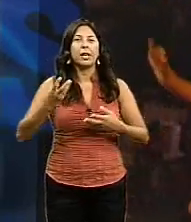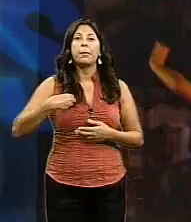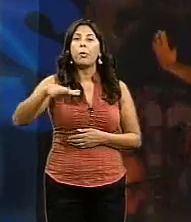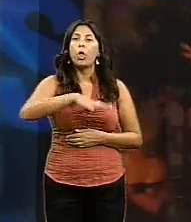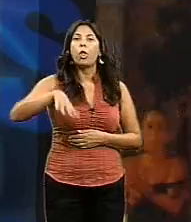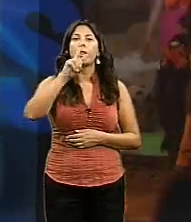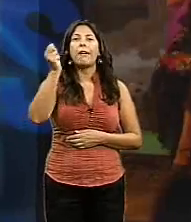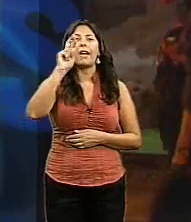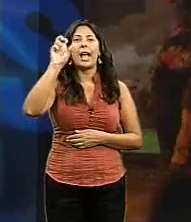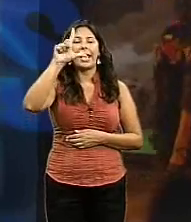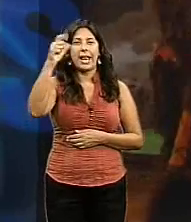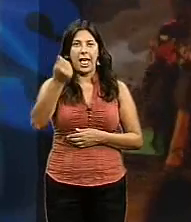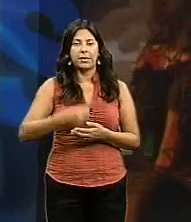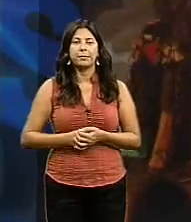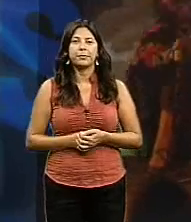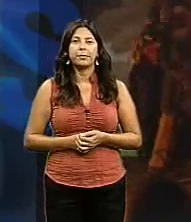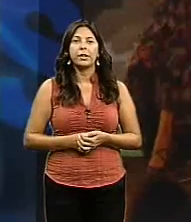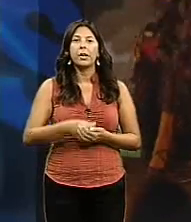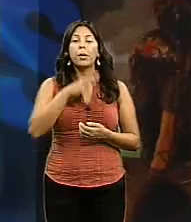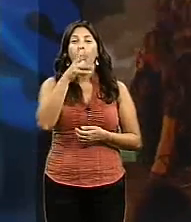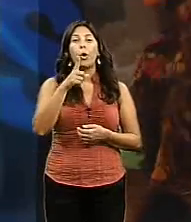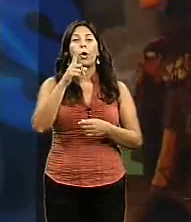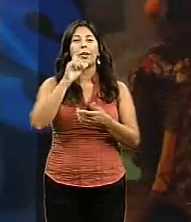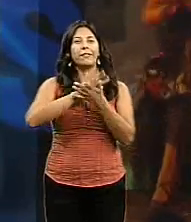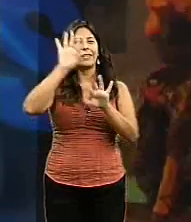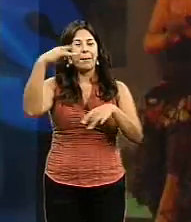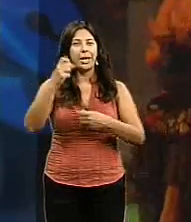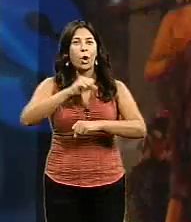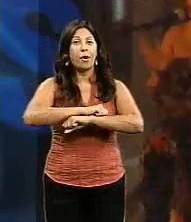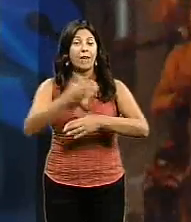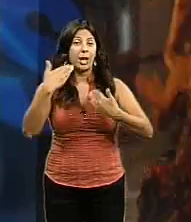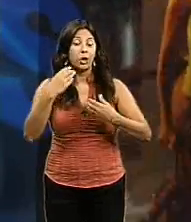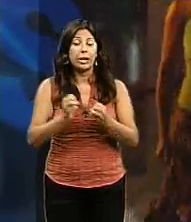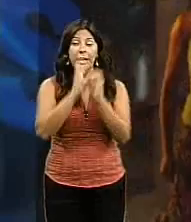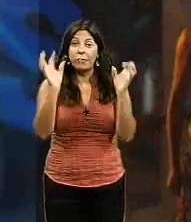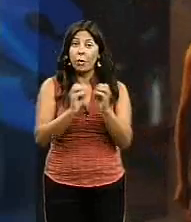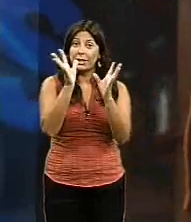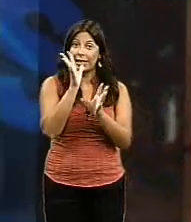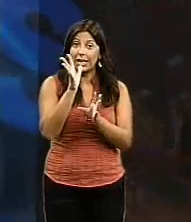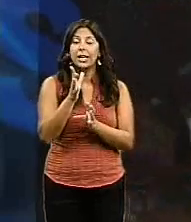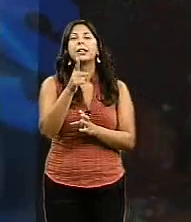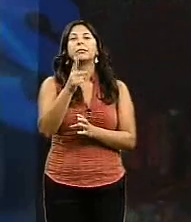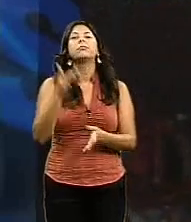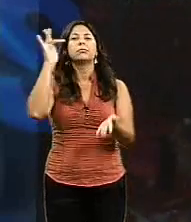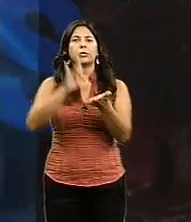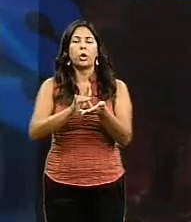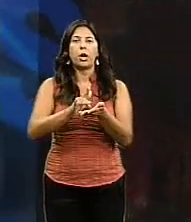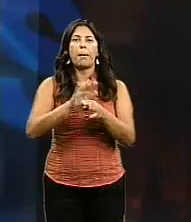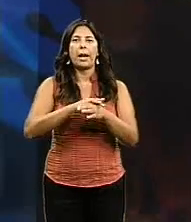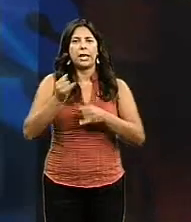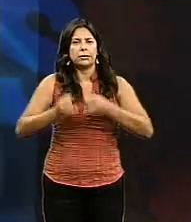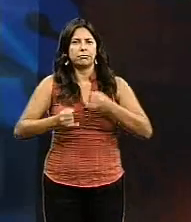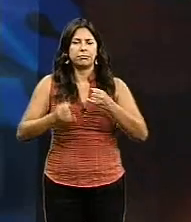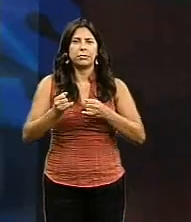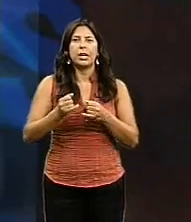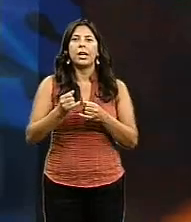Varela. Dentro del ciclo de flamenco en los balcones y fuentes, Ana González se encontró con su gente, taconeando al ritmo más puro y a su